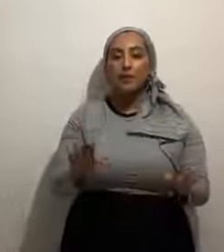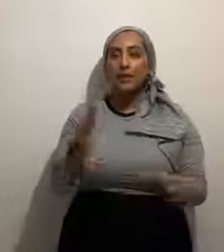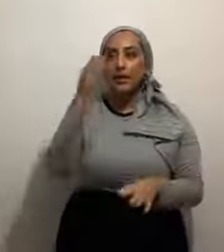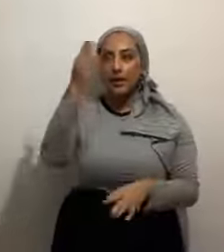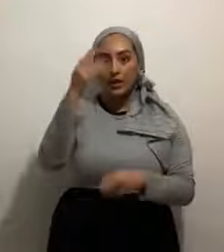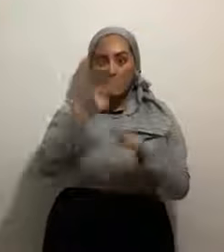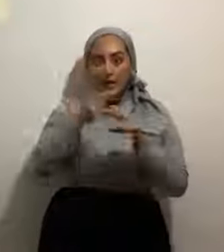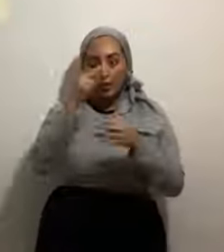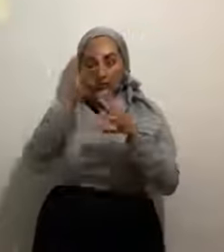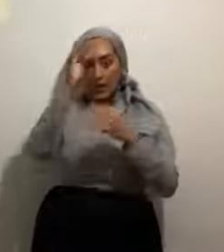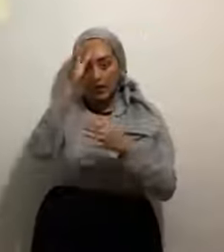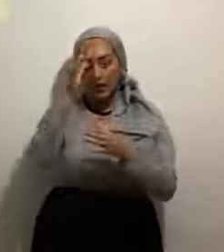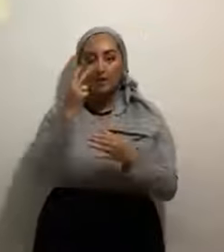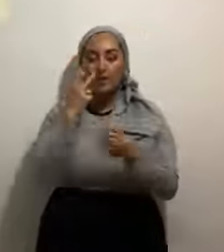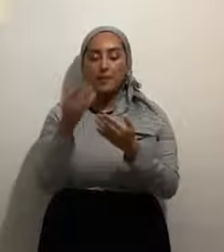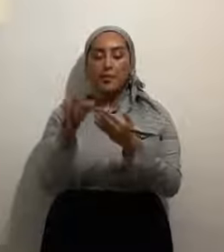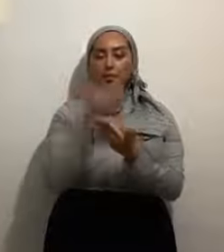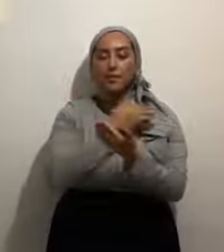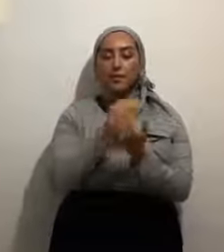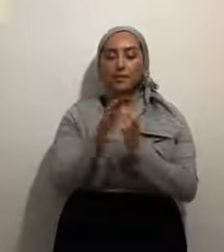la anterior. La anterior.